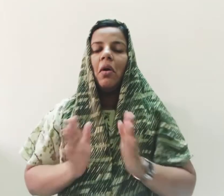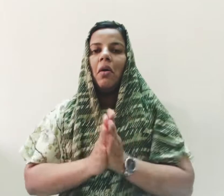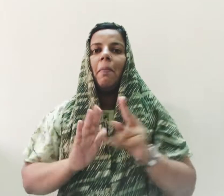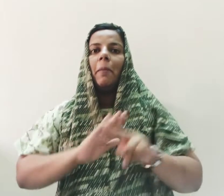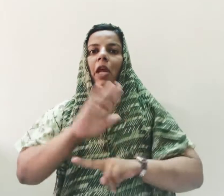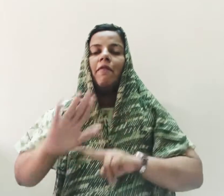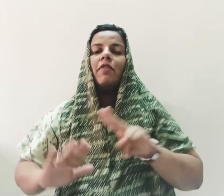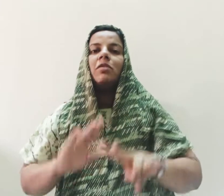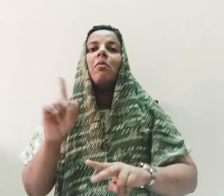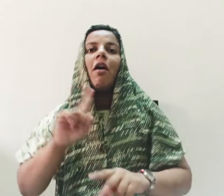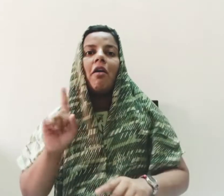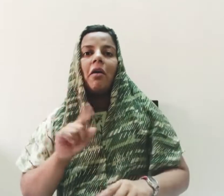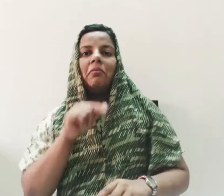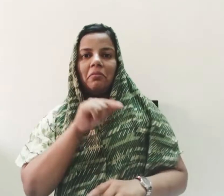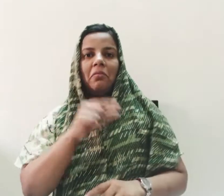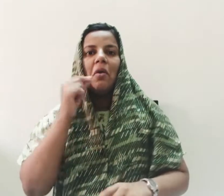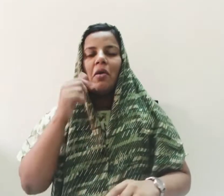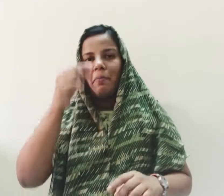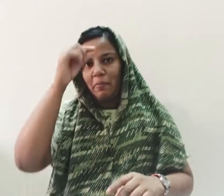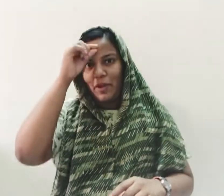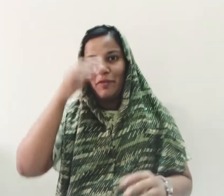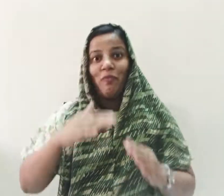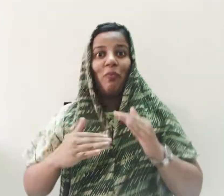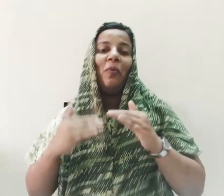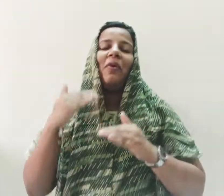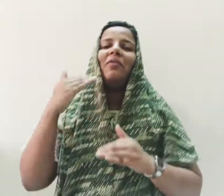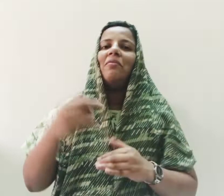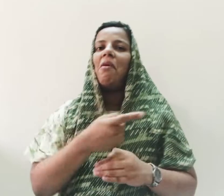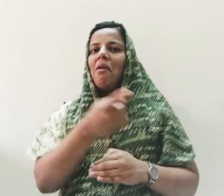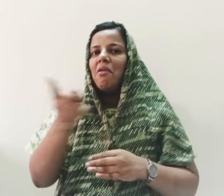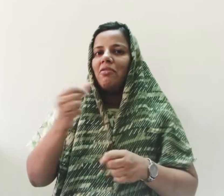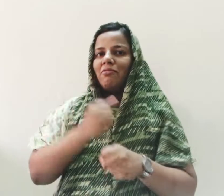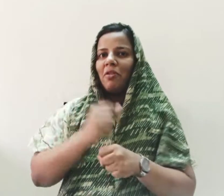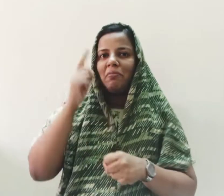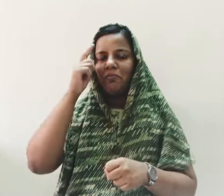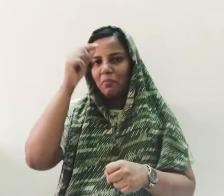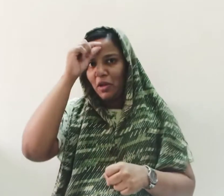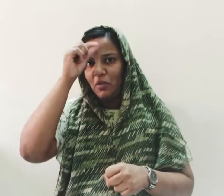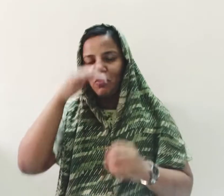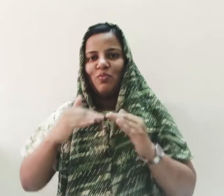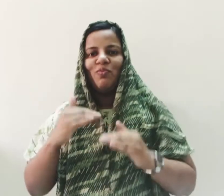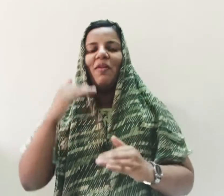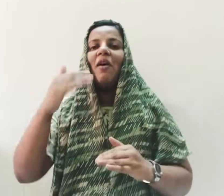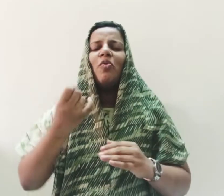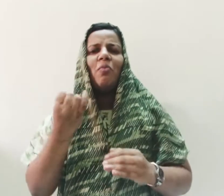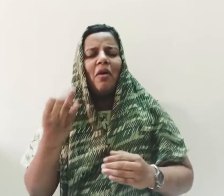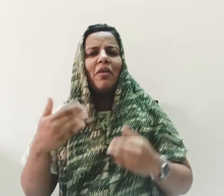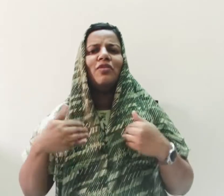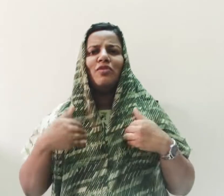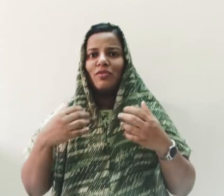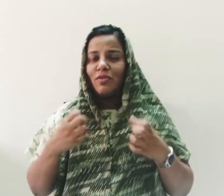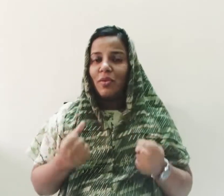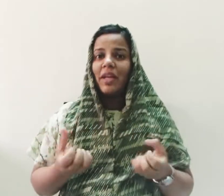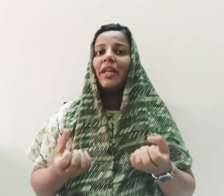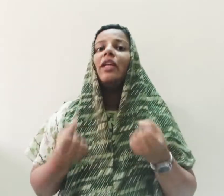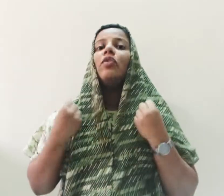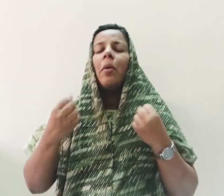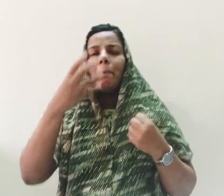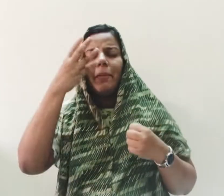പ്രവാചകൻ ഉണ്ടെന്നുള്ള അമേൻ കേൾവി അമേൻ ദേശം മുഴുവൻ മുഴങ്ങുന്നു. അനേകർ സൗഖ്യമാകുന്നു. എന്തിനു വേണം? അദ്ദേഹത്തെ